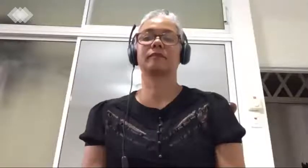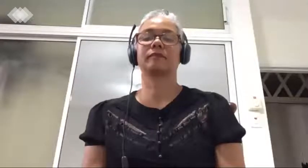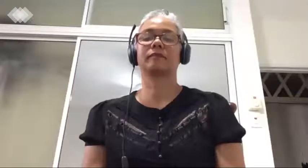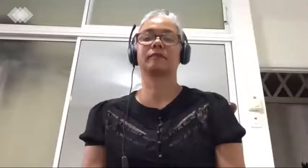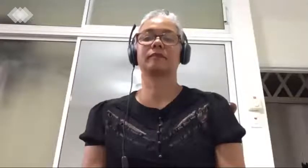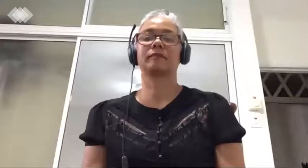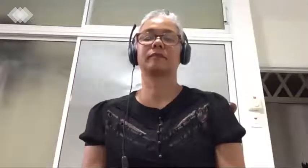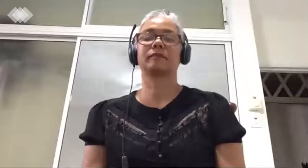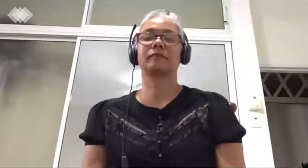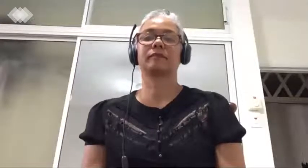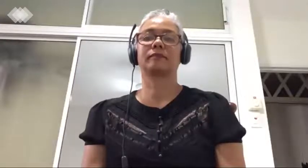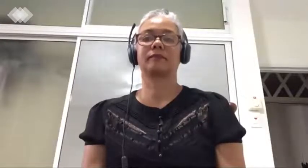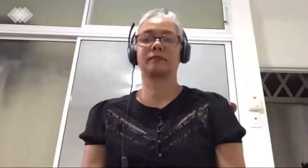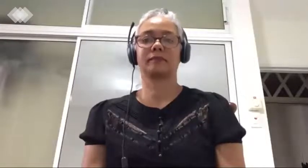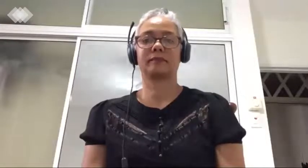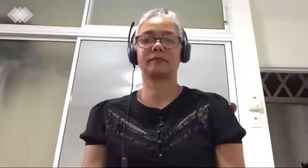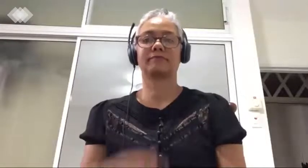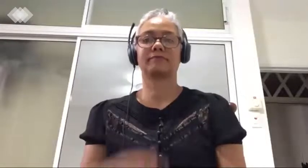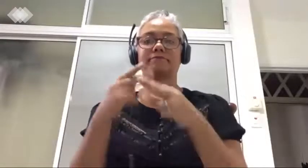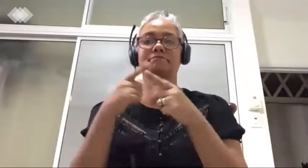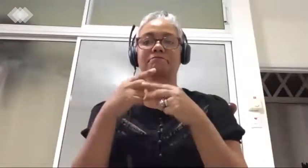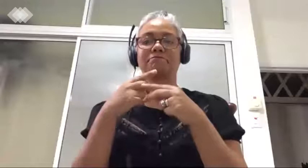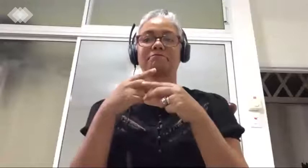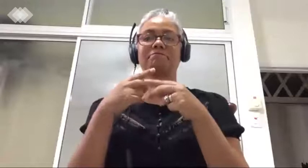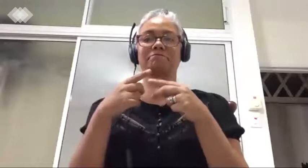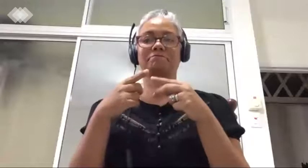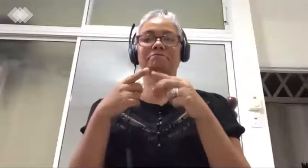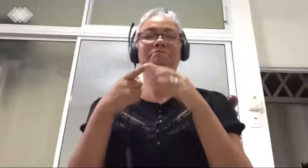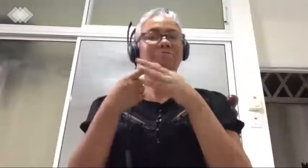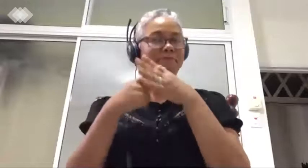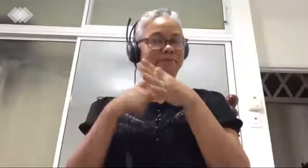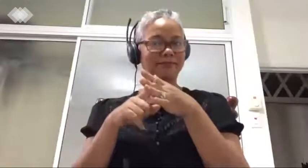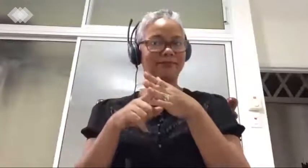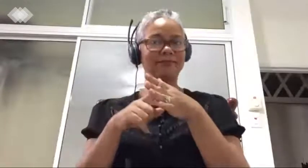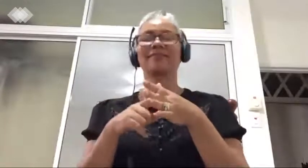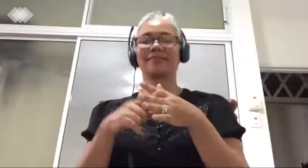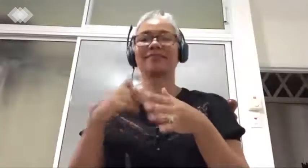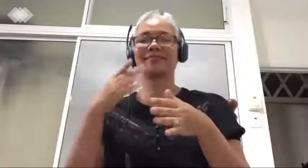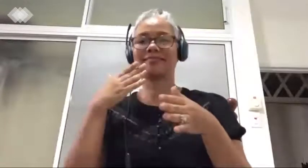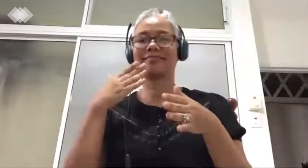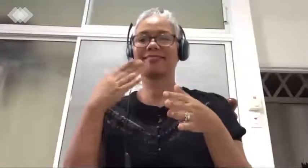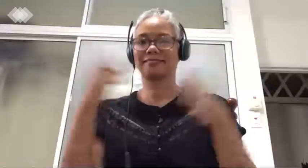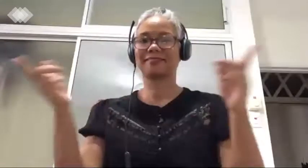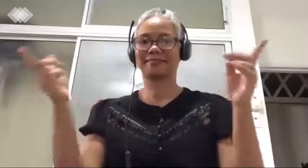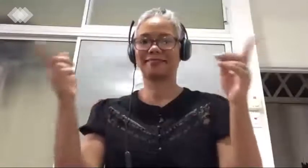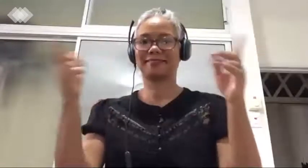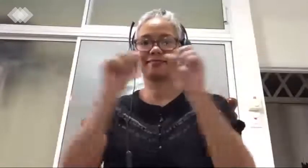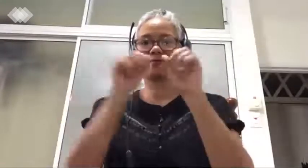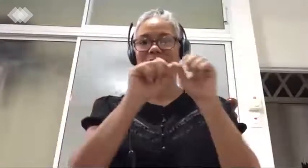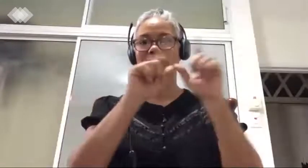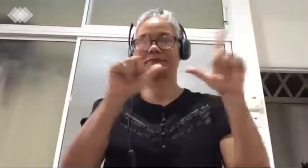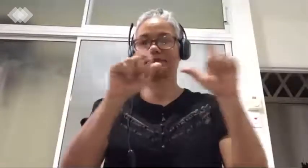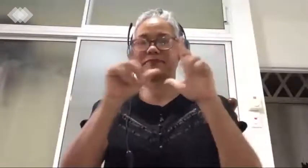Bien, me dicen que todo está listo. Muchas gracias por estar presente en esta actividad. El Colegio Dominicano